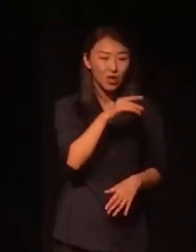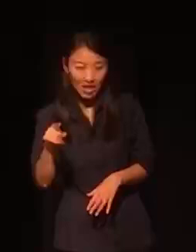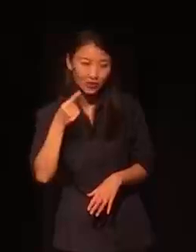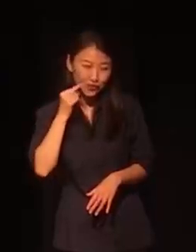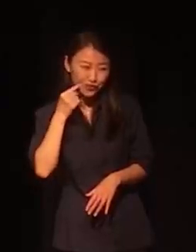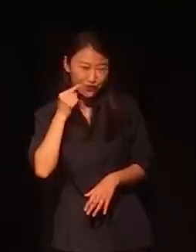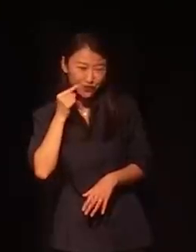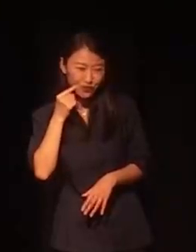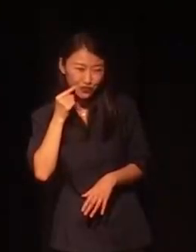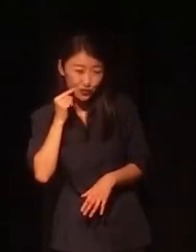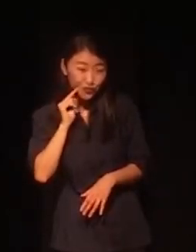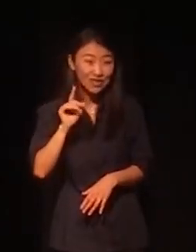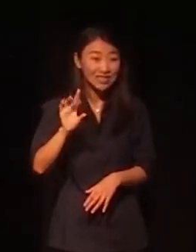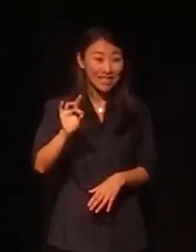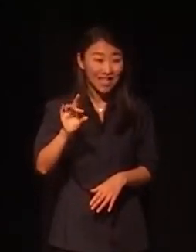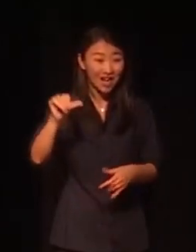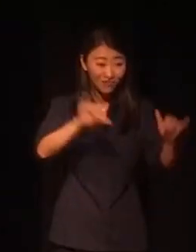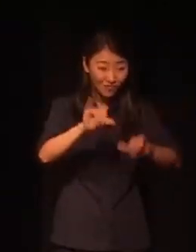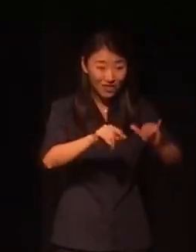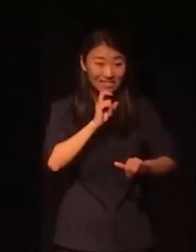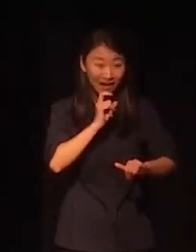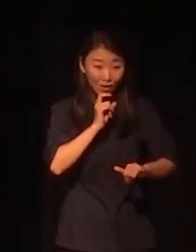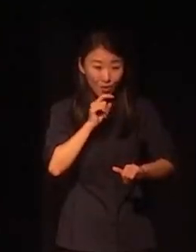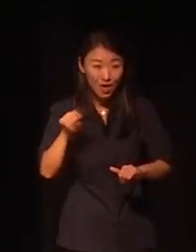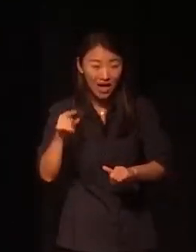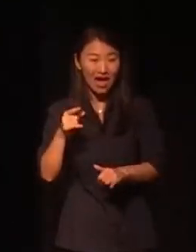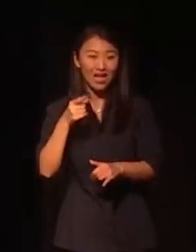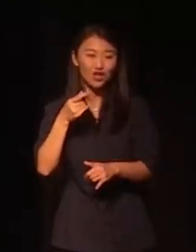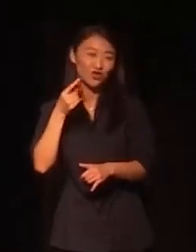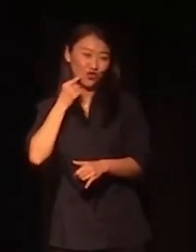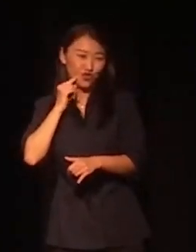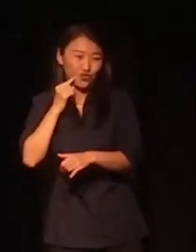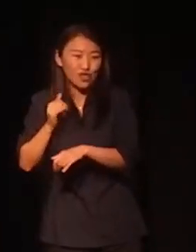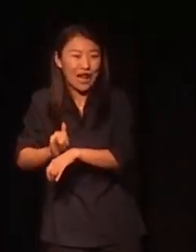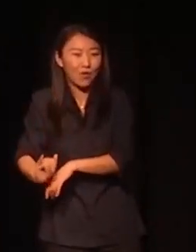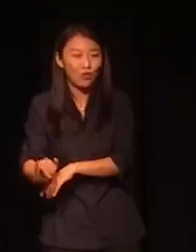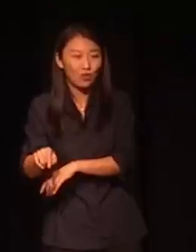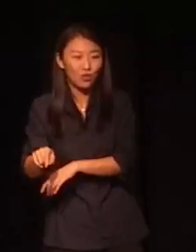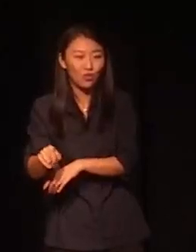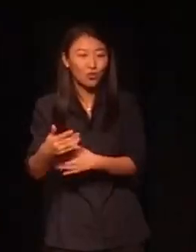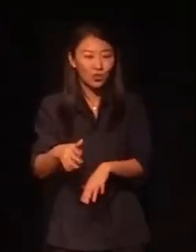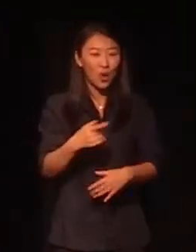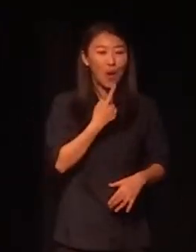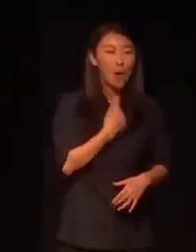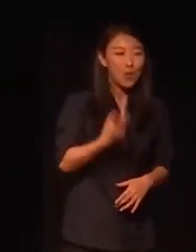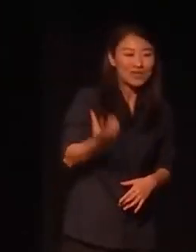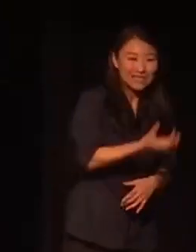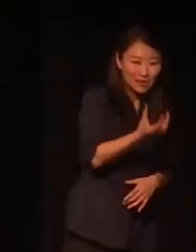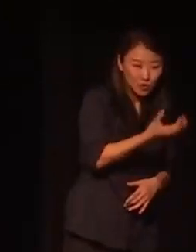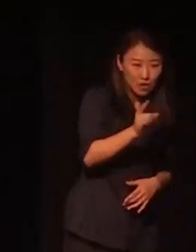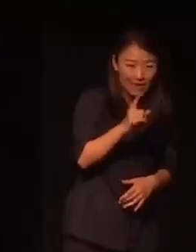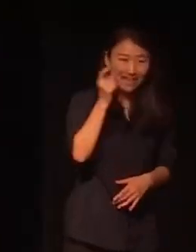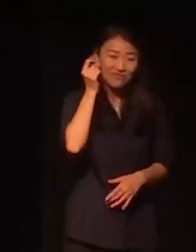流, 醋流, I beg your pardon. And then 红烧, you stewed in brown sauce,